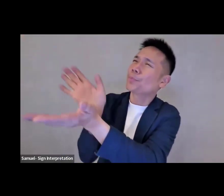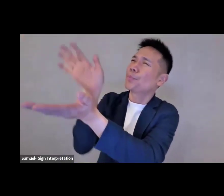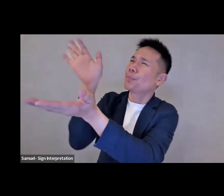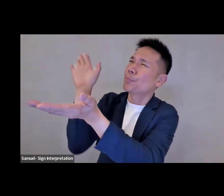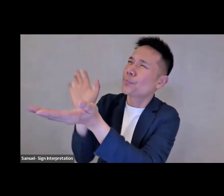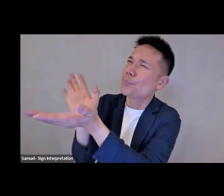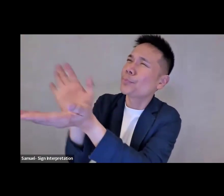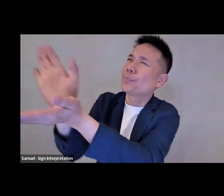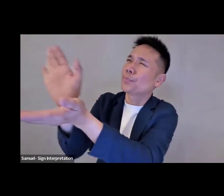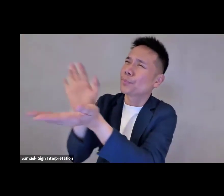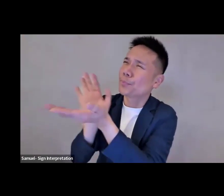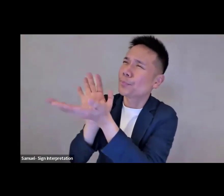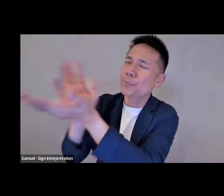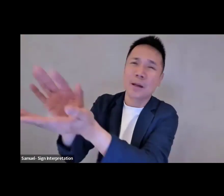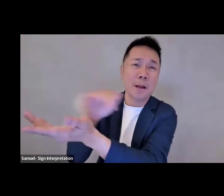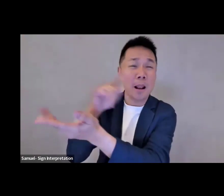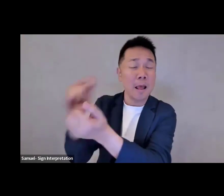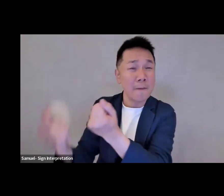我们希望呢，